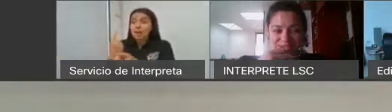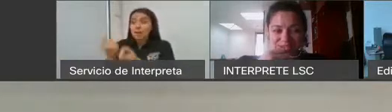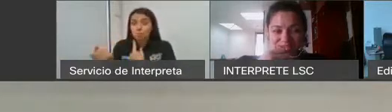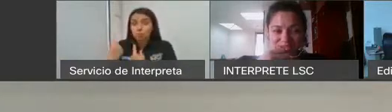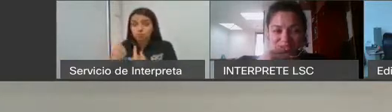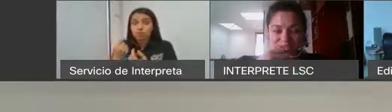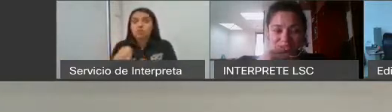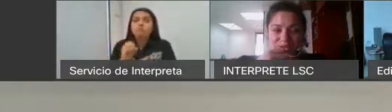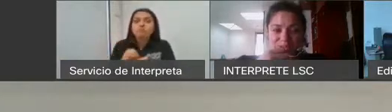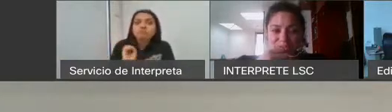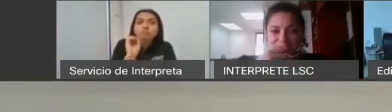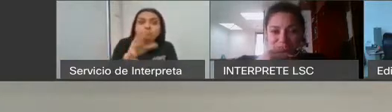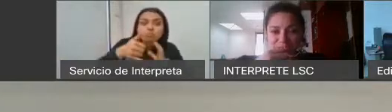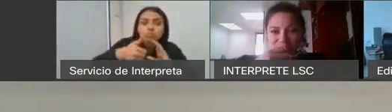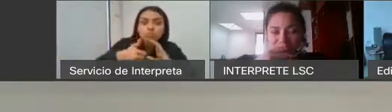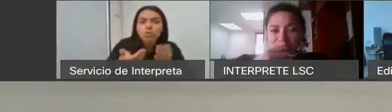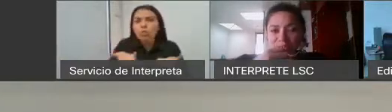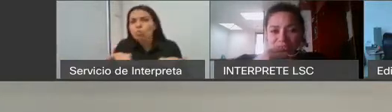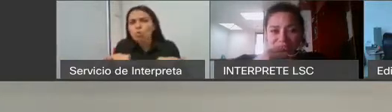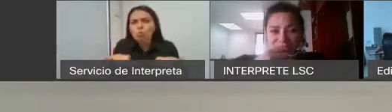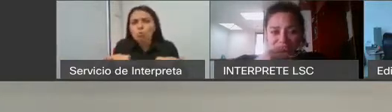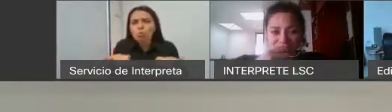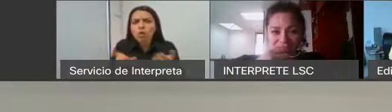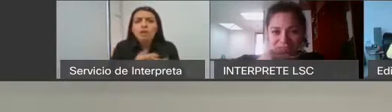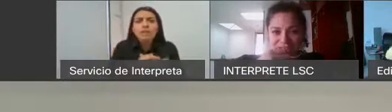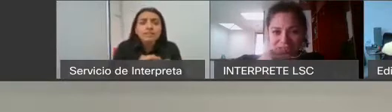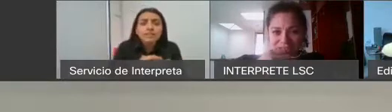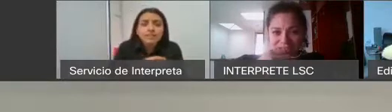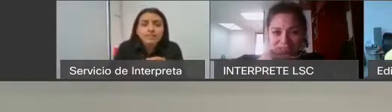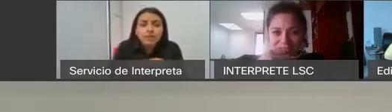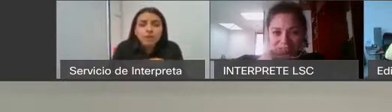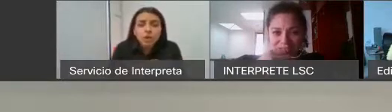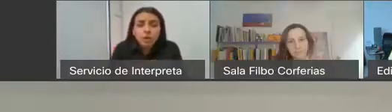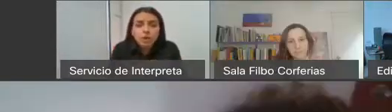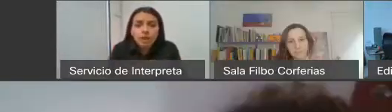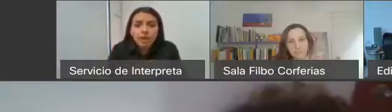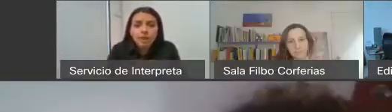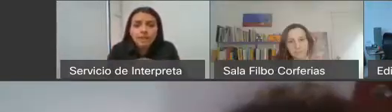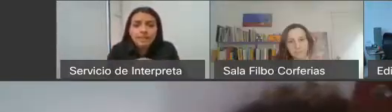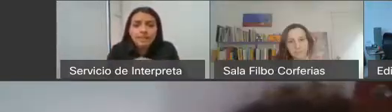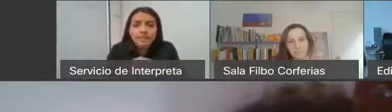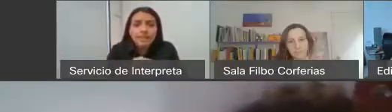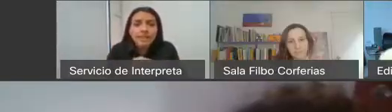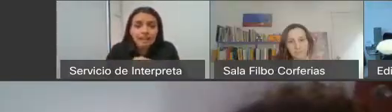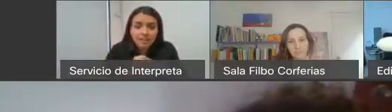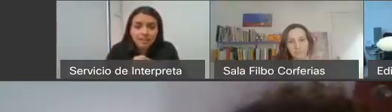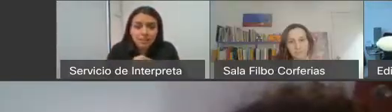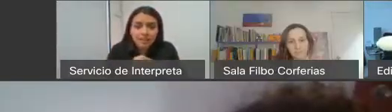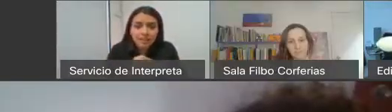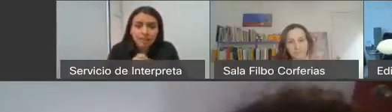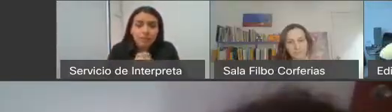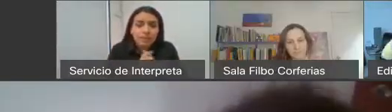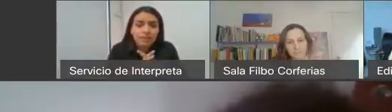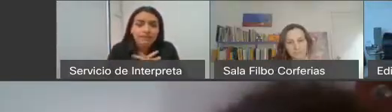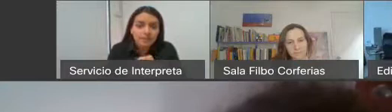Entonces, nos... Nosotros solamente hacemos voz de todo lo que ella diga. Edith, no, es la